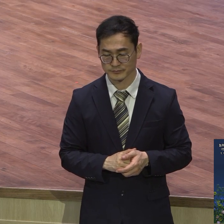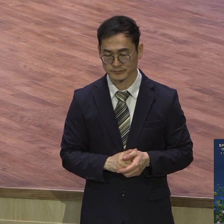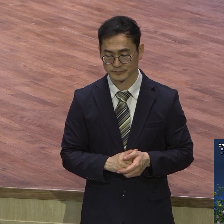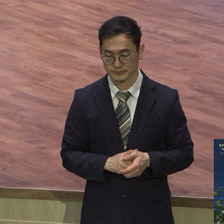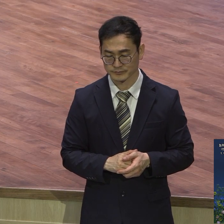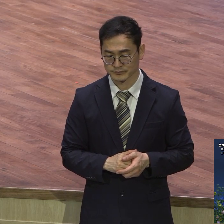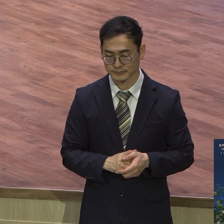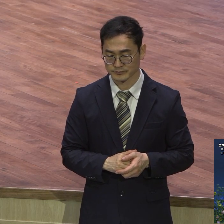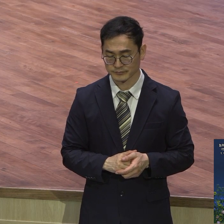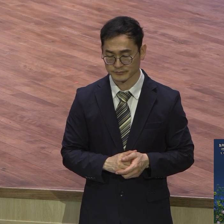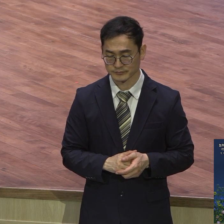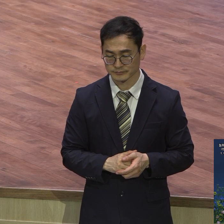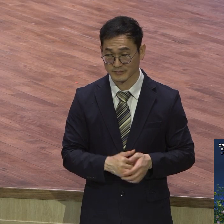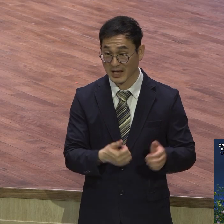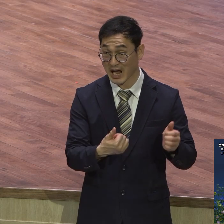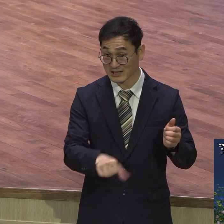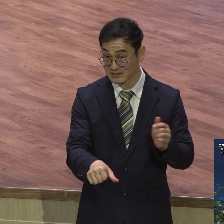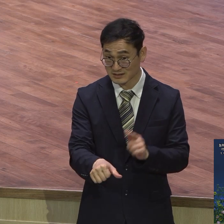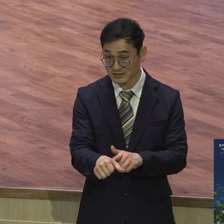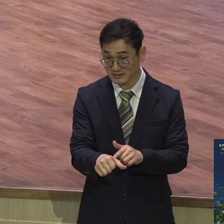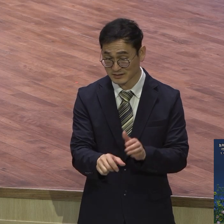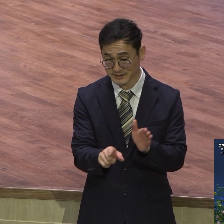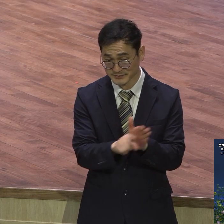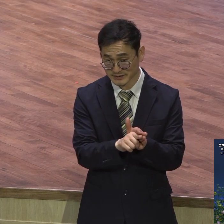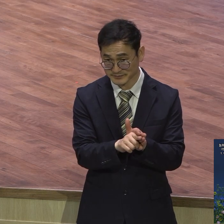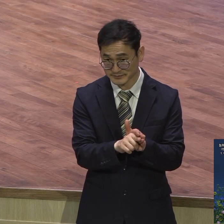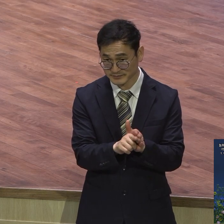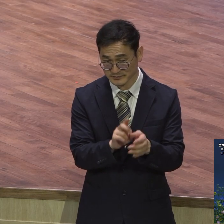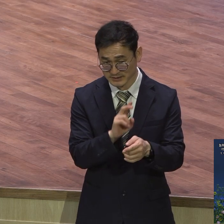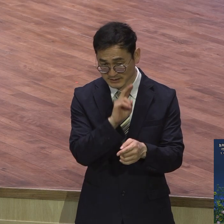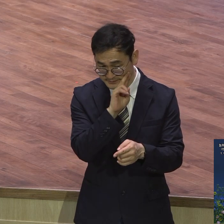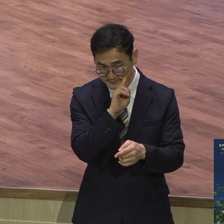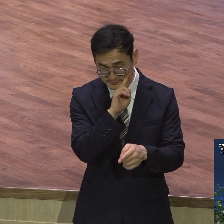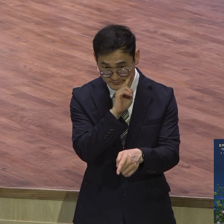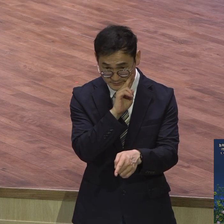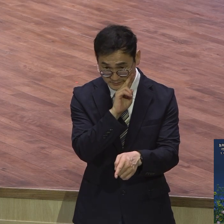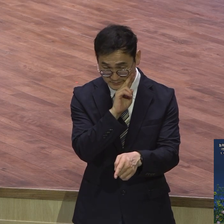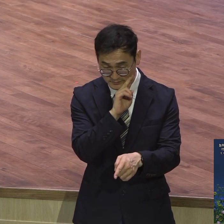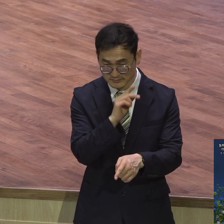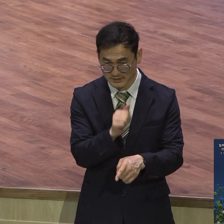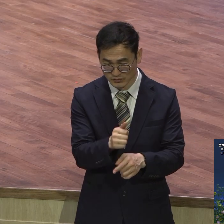여러분 불신앙의 생각이 찾아올 때